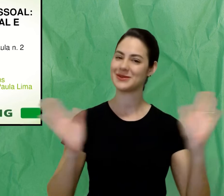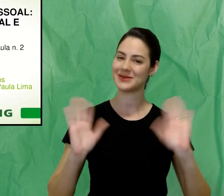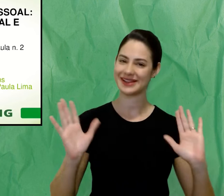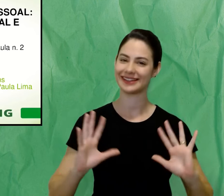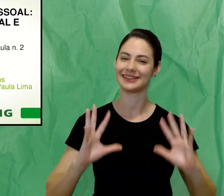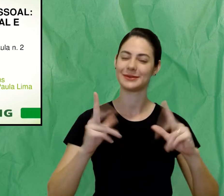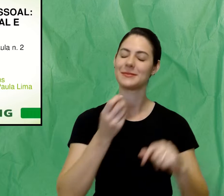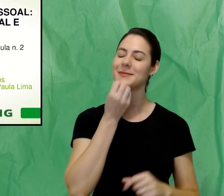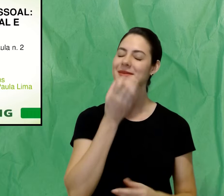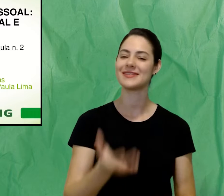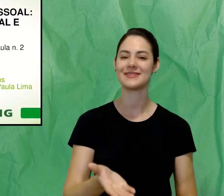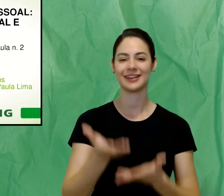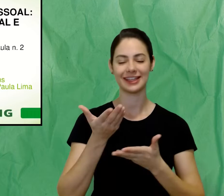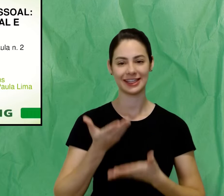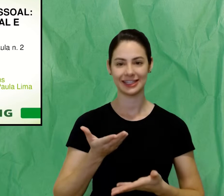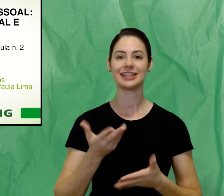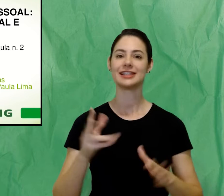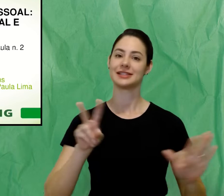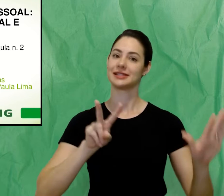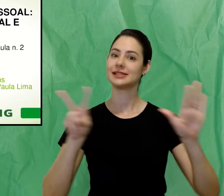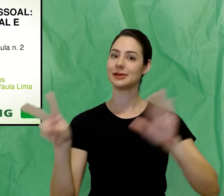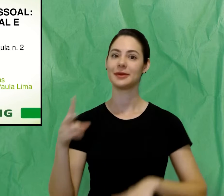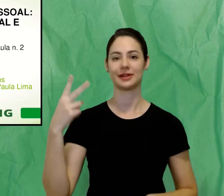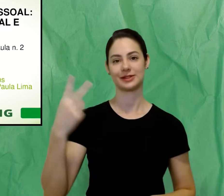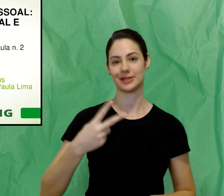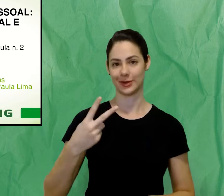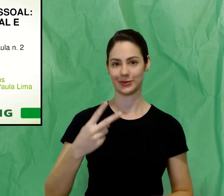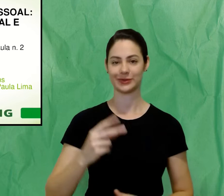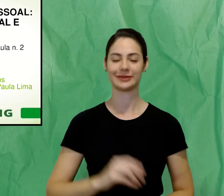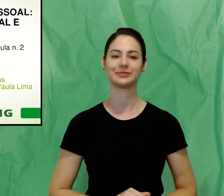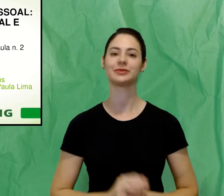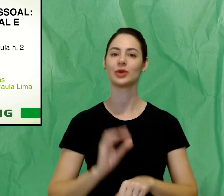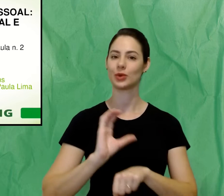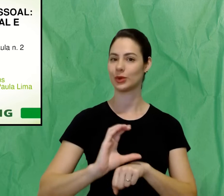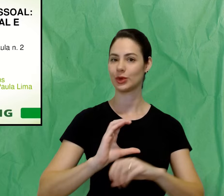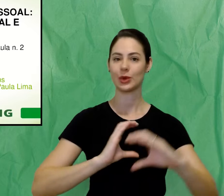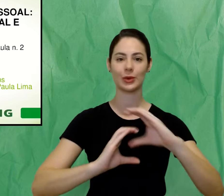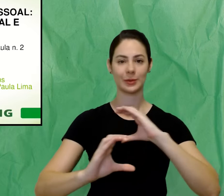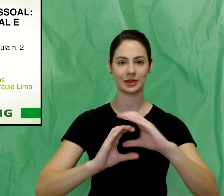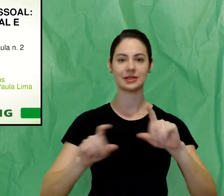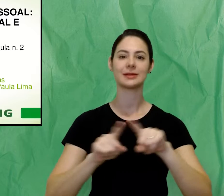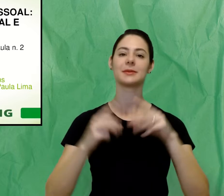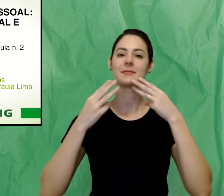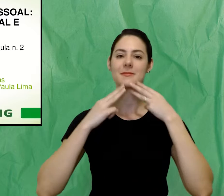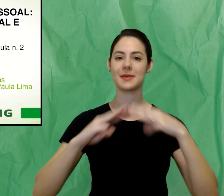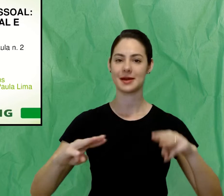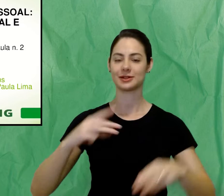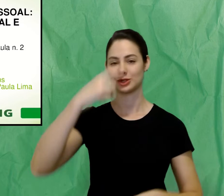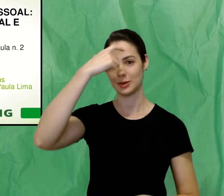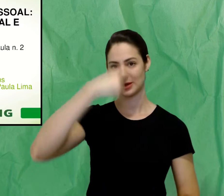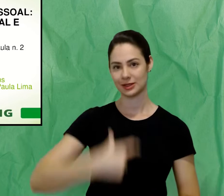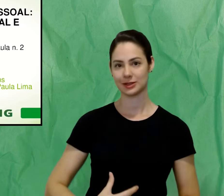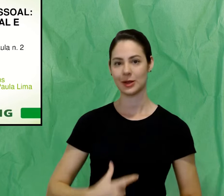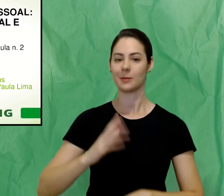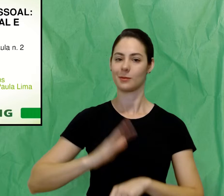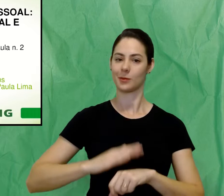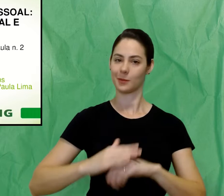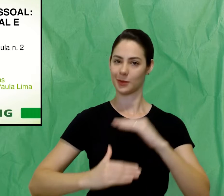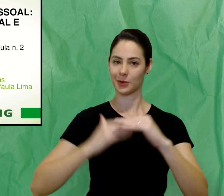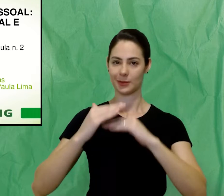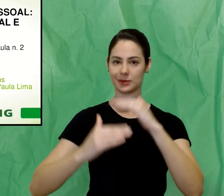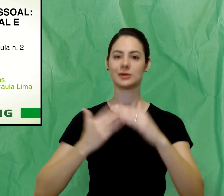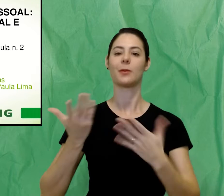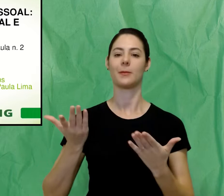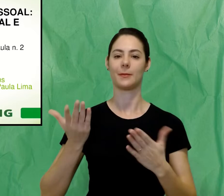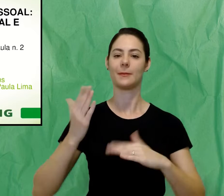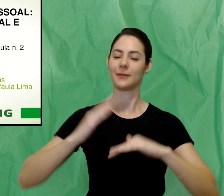Olá, sejam todos muito bem-vindos à nossa semana de número 2 do nosso curso de Comunicação e Marketing Pessoal,